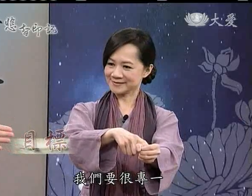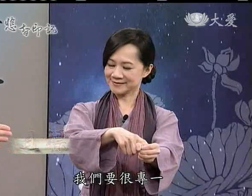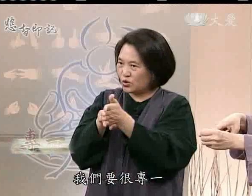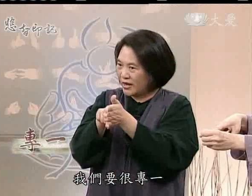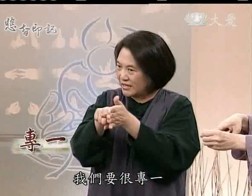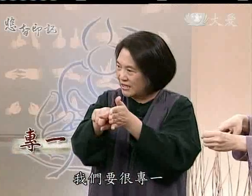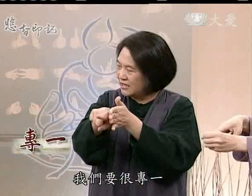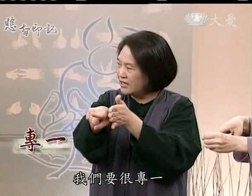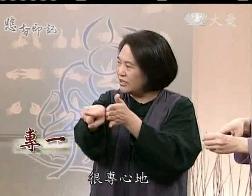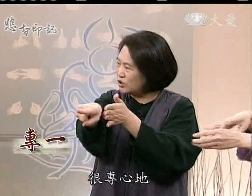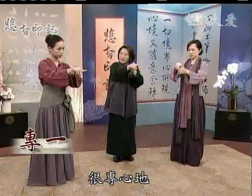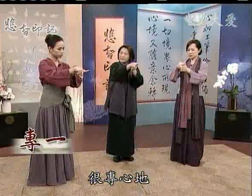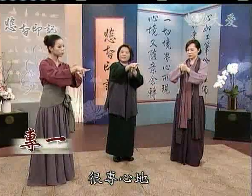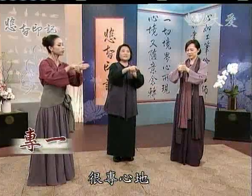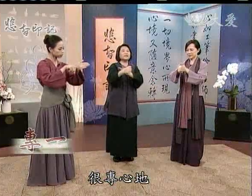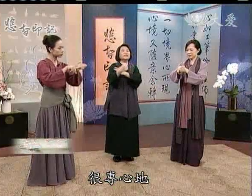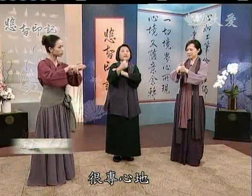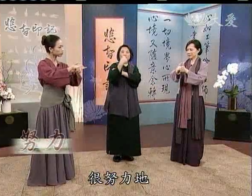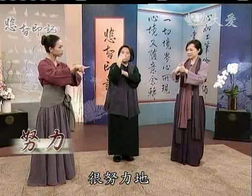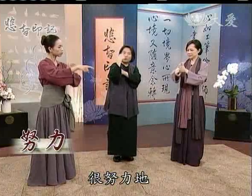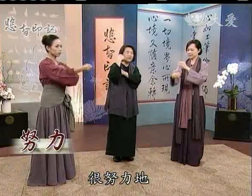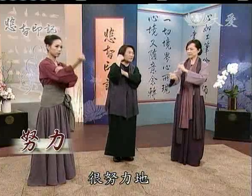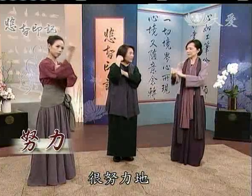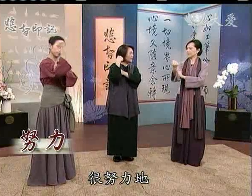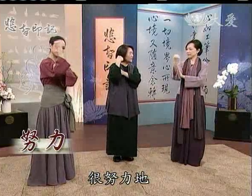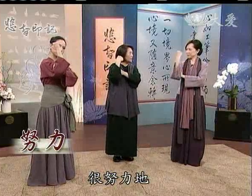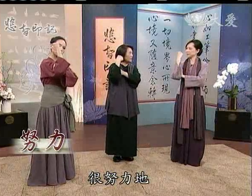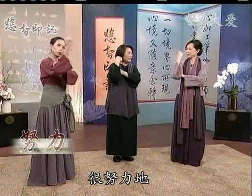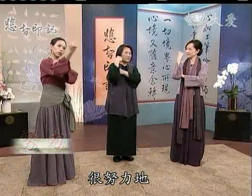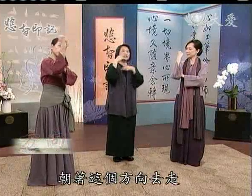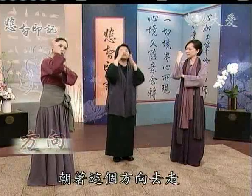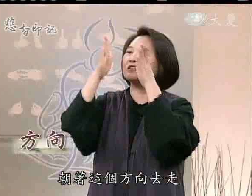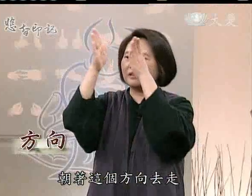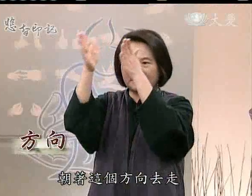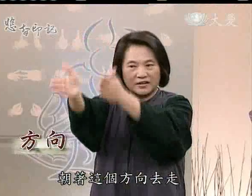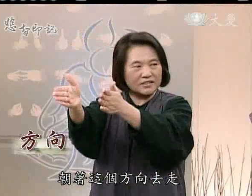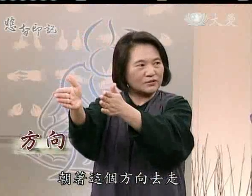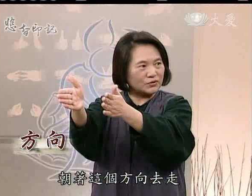很专一、很专心的、很努力的、 很努力的 朝着这个方向去